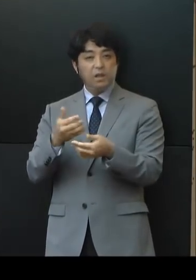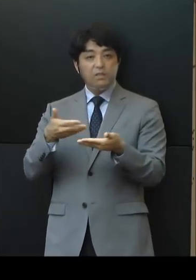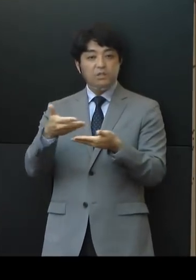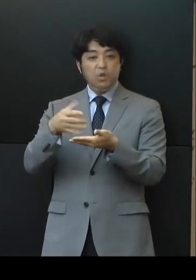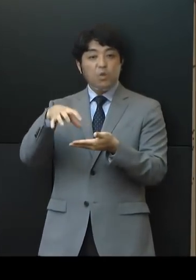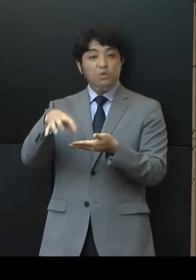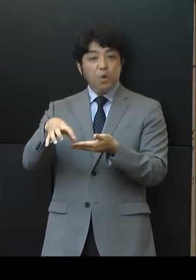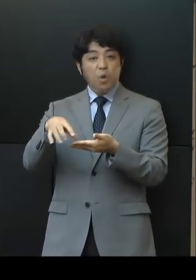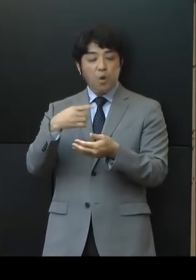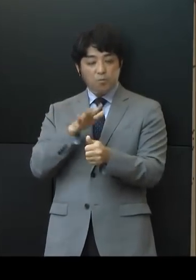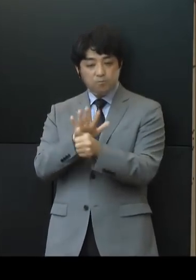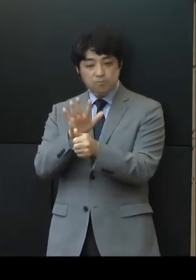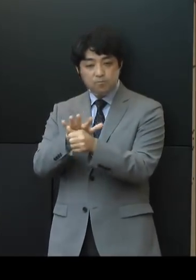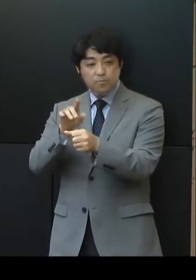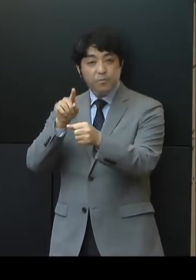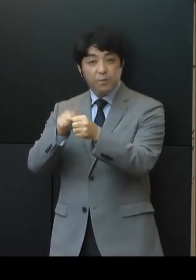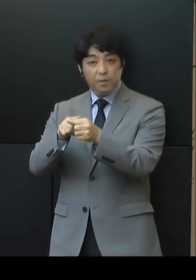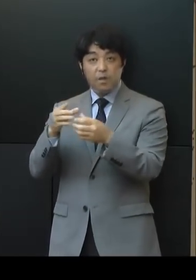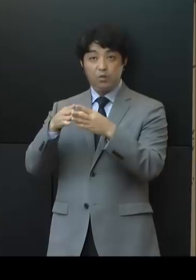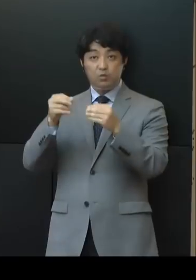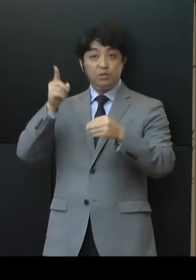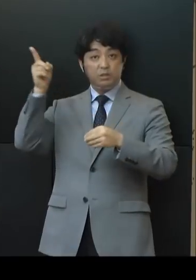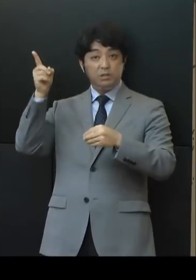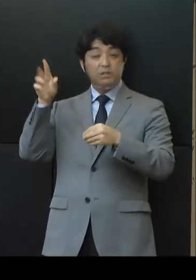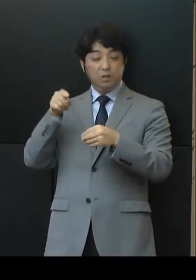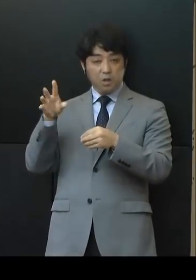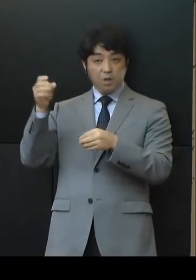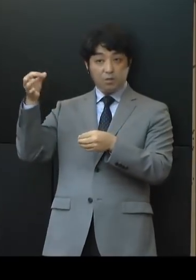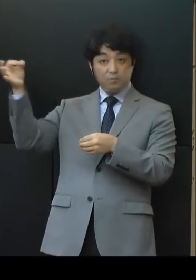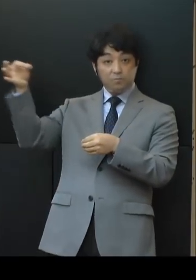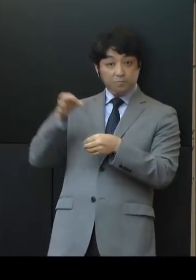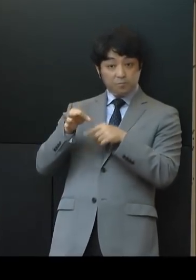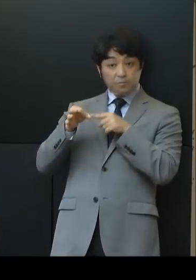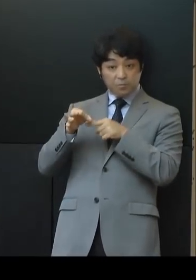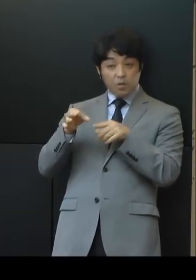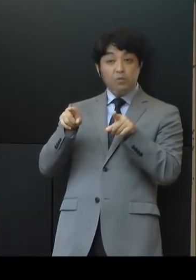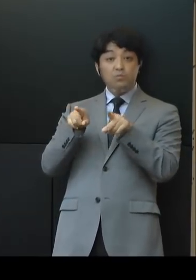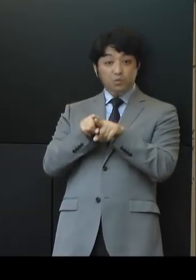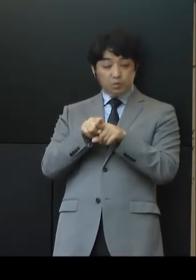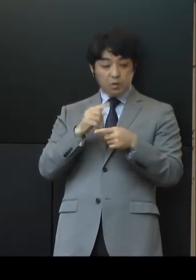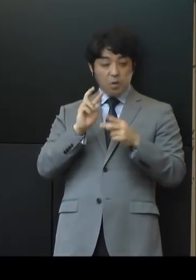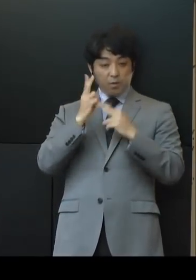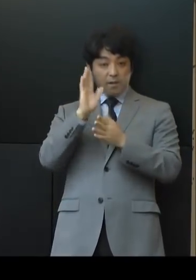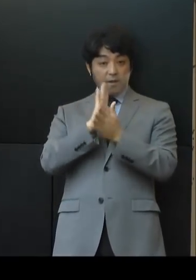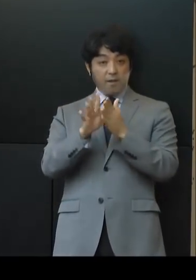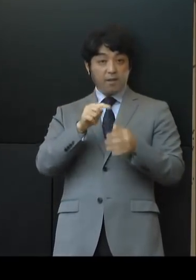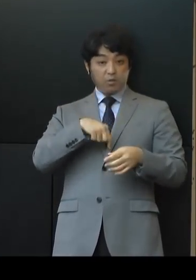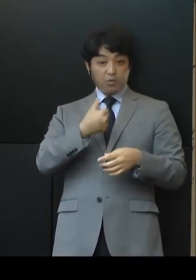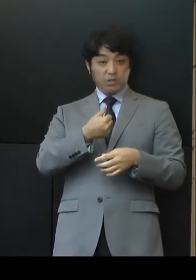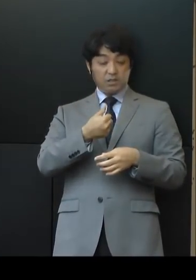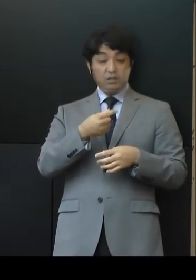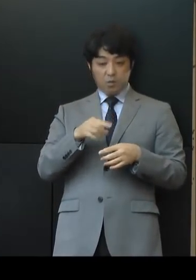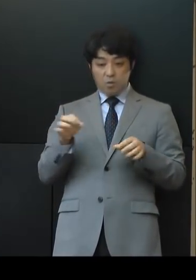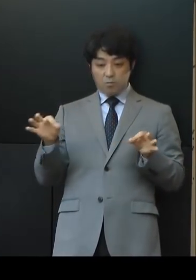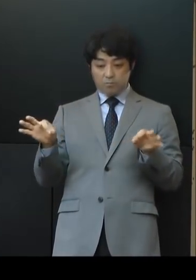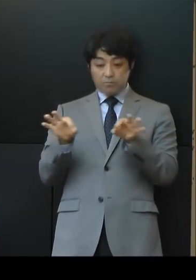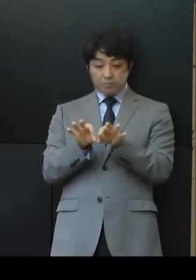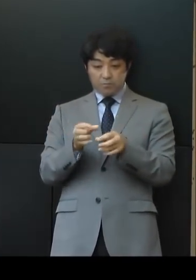援金として、国の持続化給付金に加えまして、県独自の支援金を創設いた